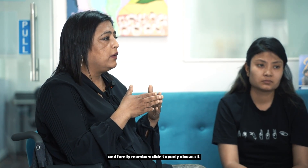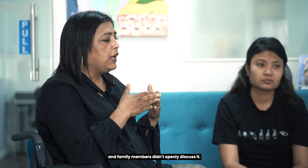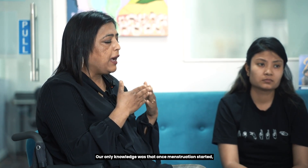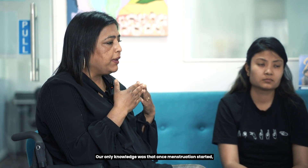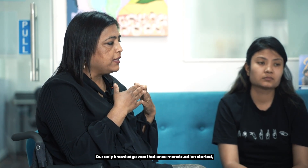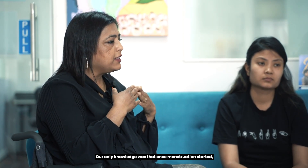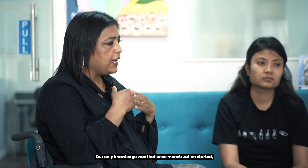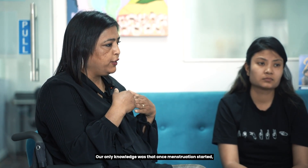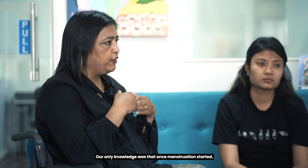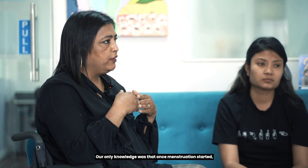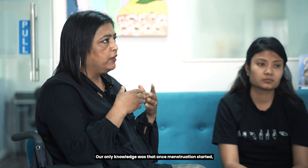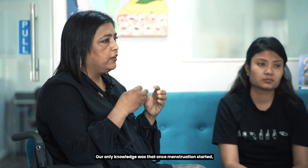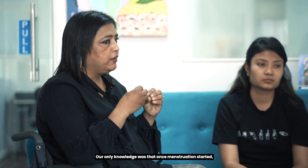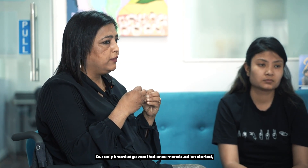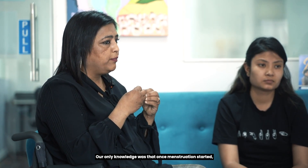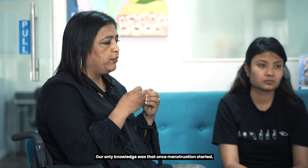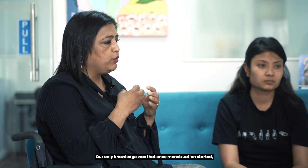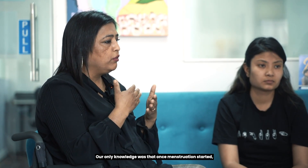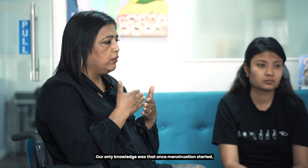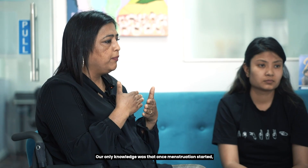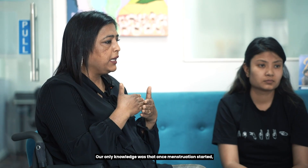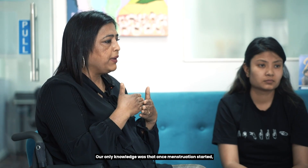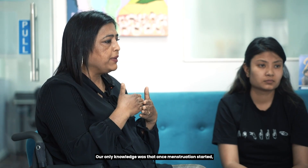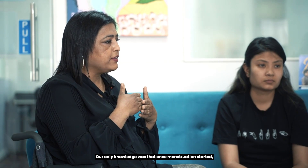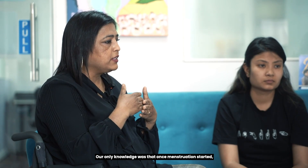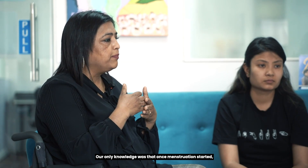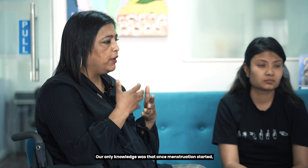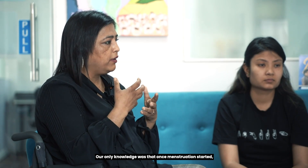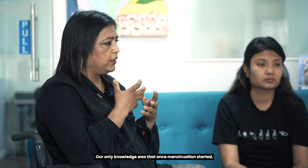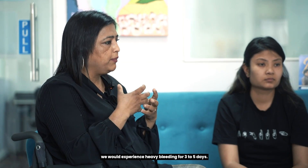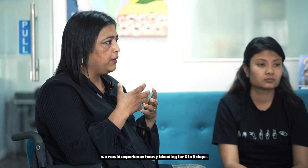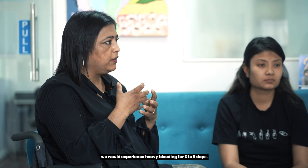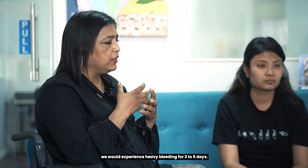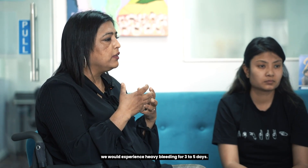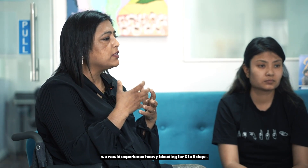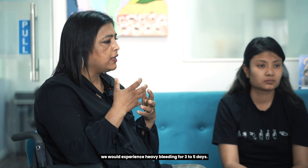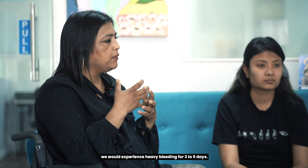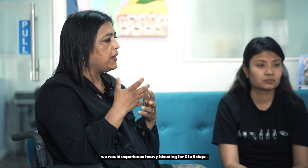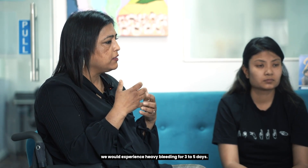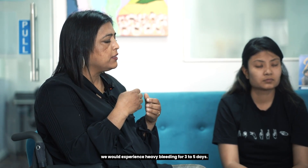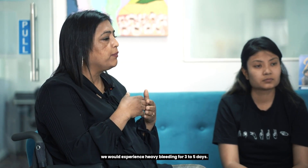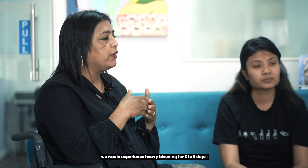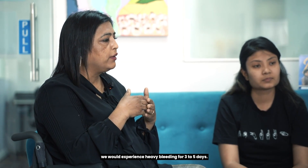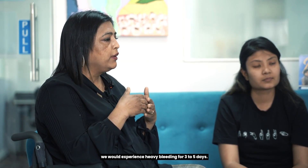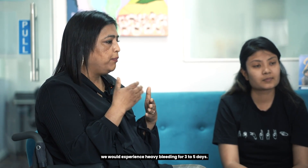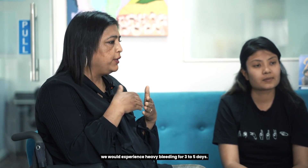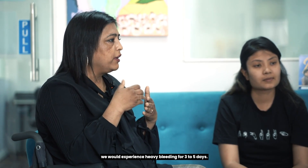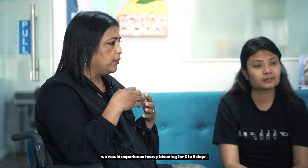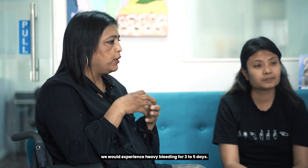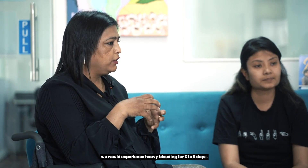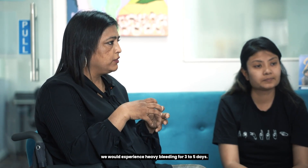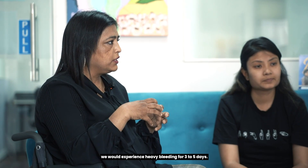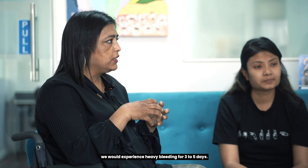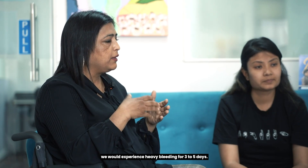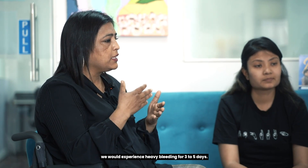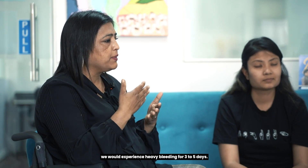र हामीलाई त्यति थाहा थियो त्यो महिनावारी भइसकेपछि एकदमै 3 दिन 4 दिन 5 दिनसम्म ब्लिडिङ